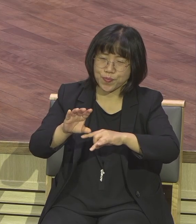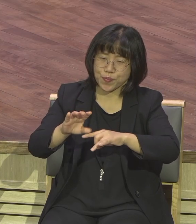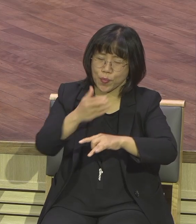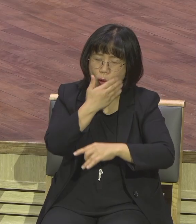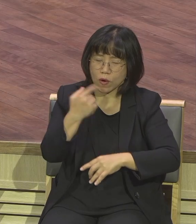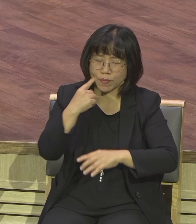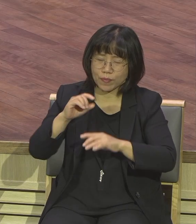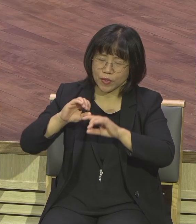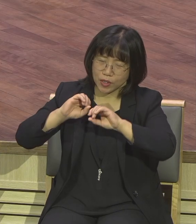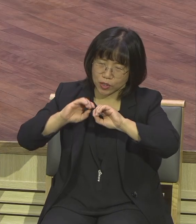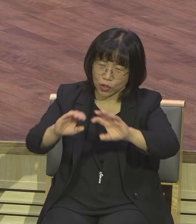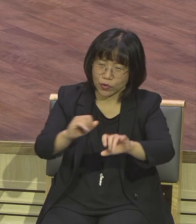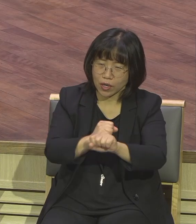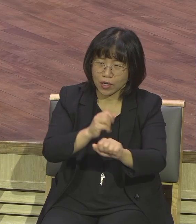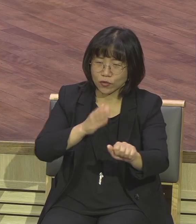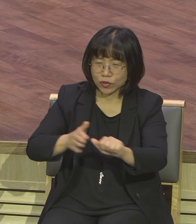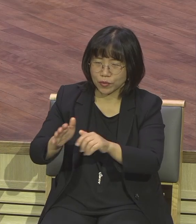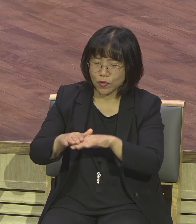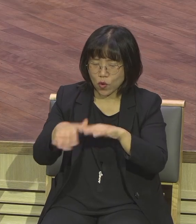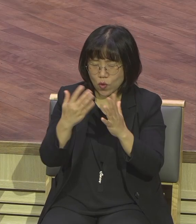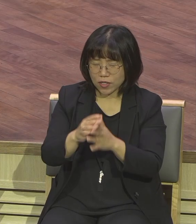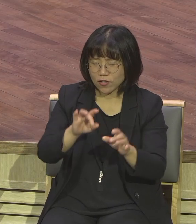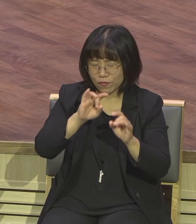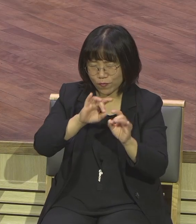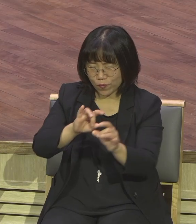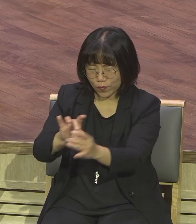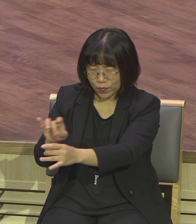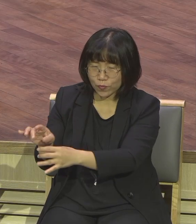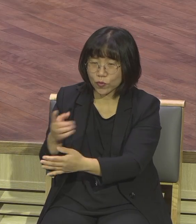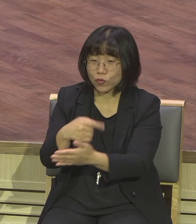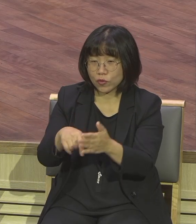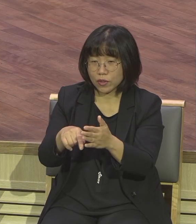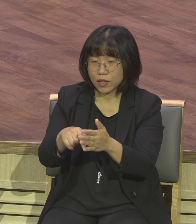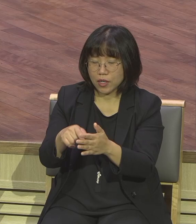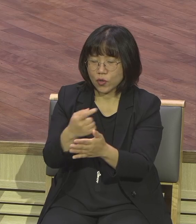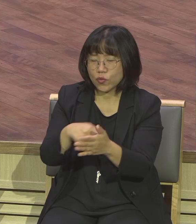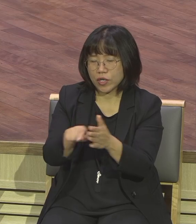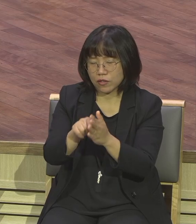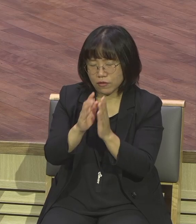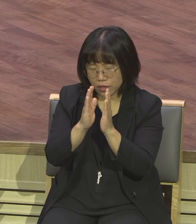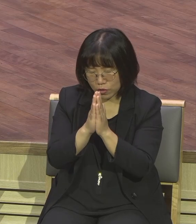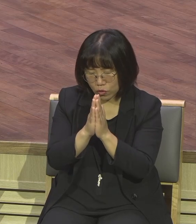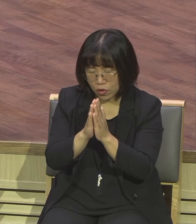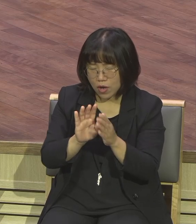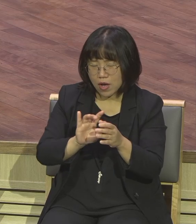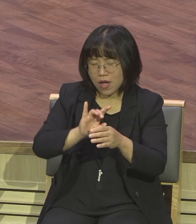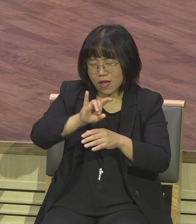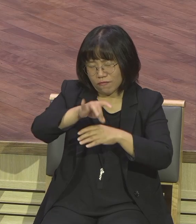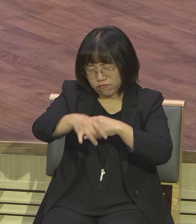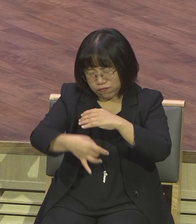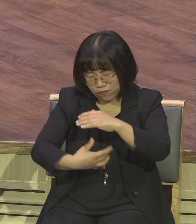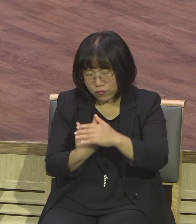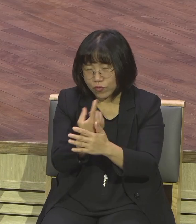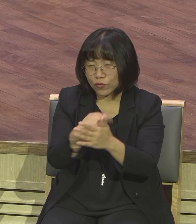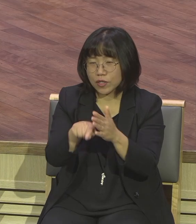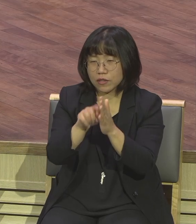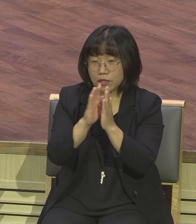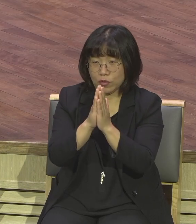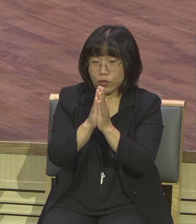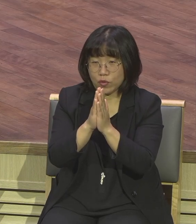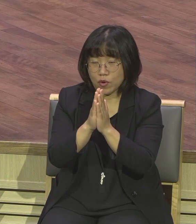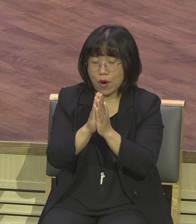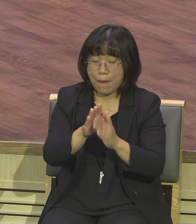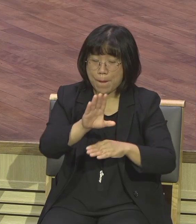하시고 167국에 전개되는 방송국을 통해 구원의 길로 작정된다니 그 언제 돌아오게 해 주옵소서. 방송 하나만